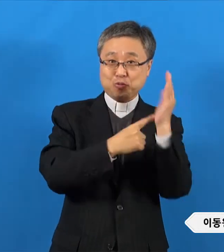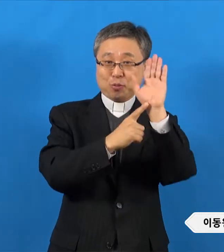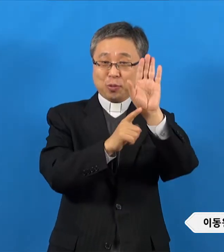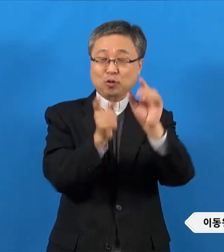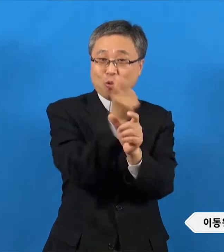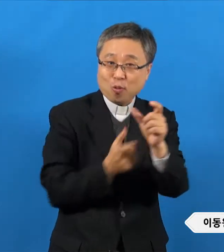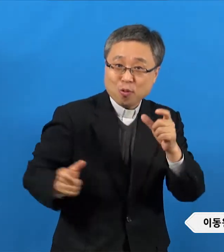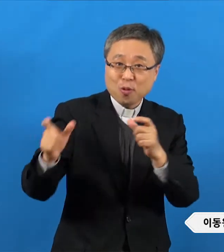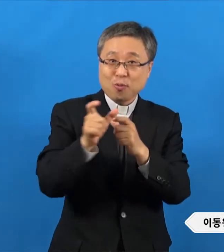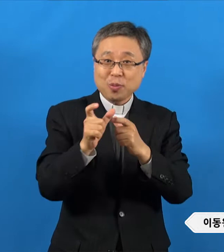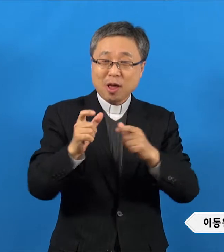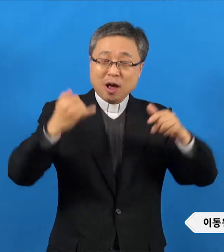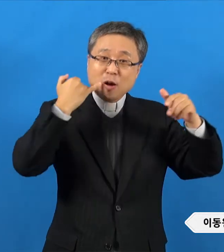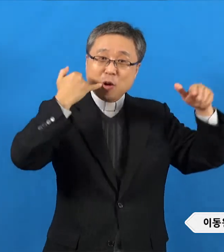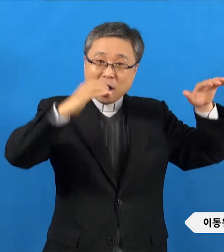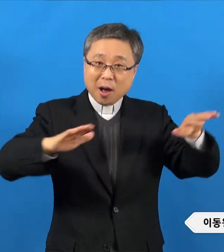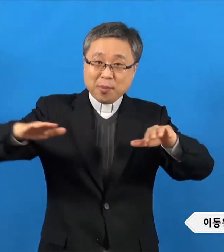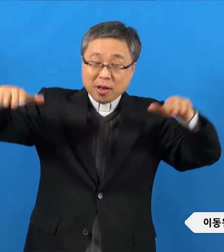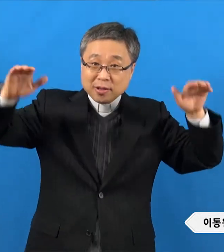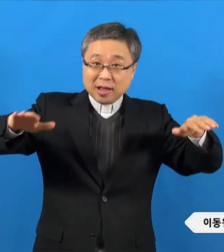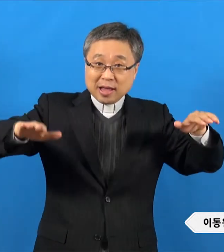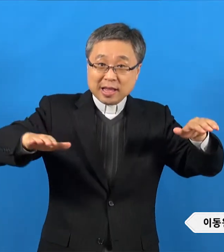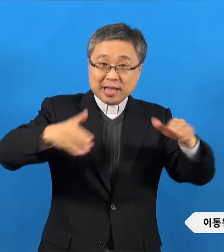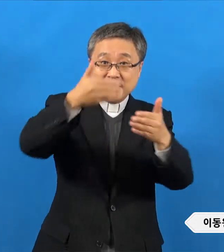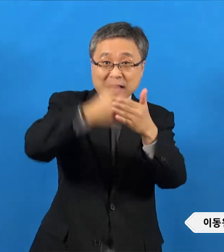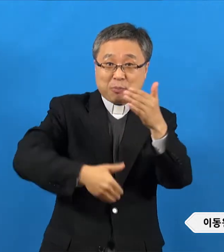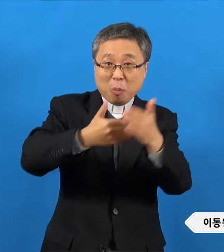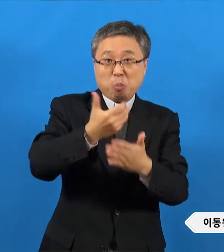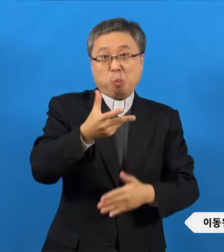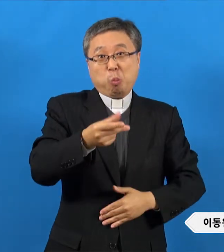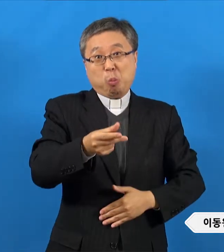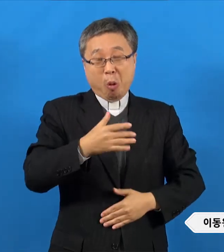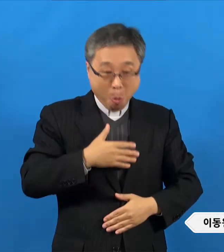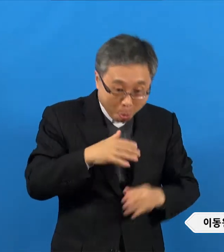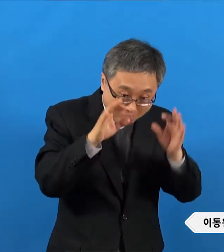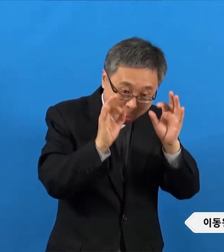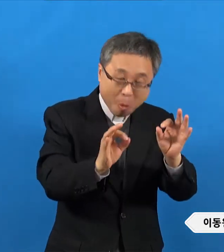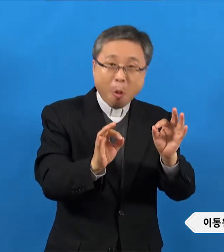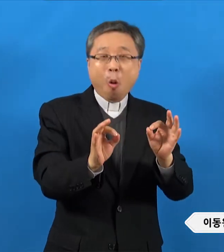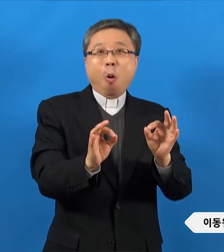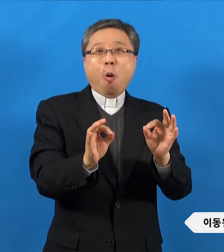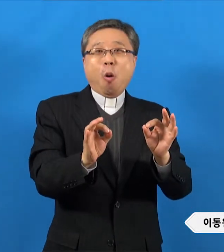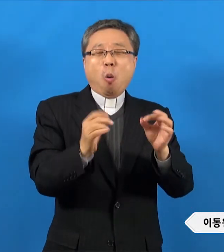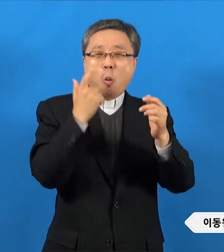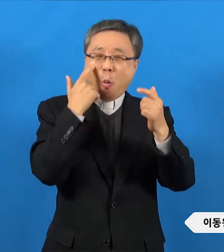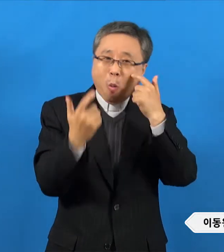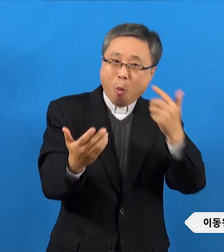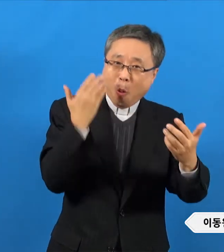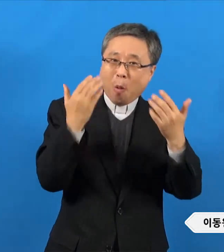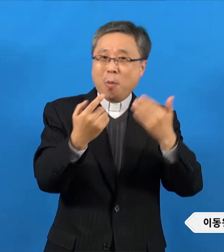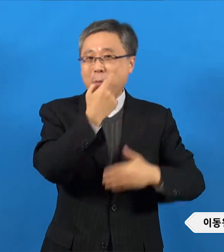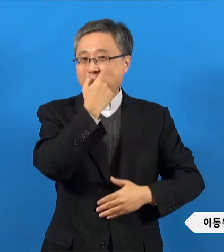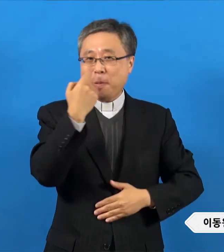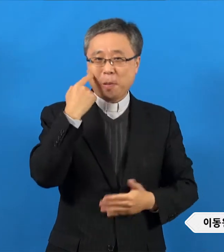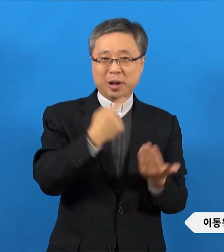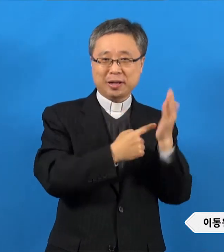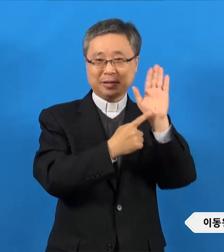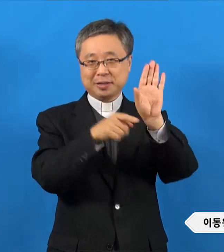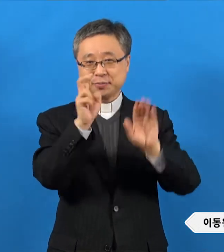더군다나 갈매기가 남긴 어떤 흔적을 채취할 수 있다면 그것은 더욱 뚜렷한 어떤 증거가 될 것입니다. 그런데